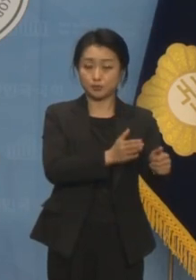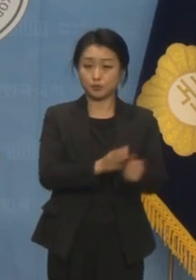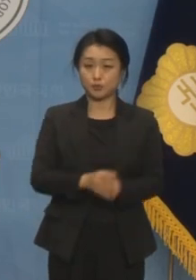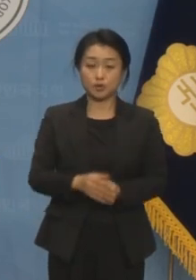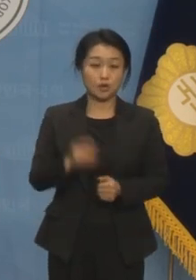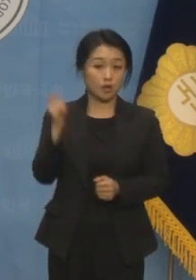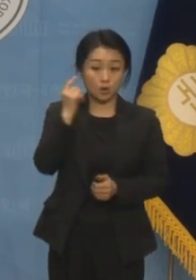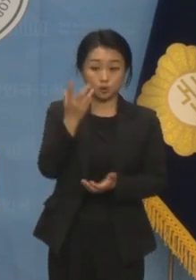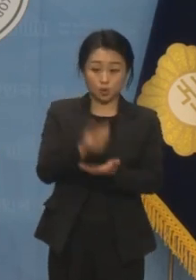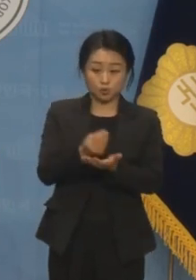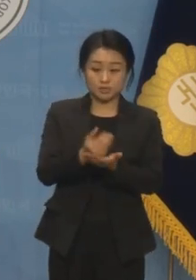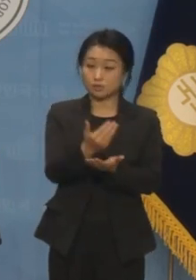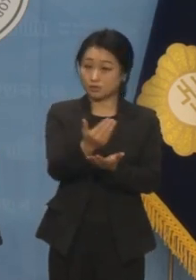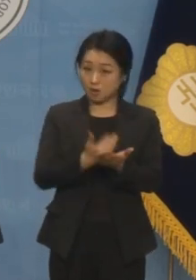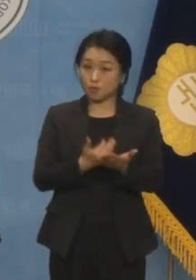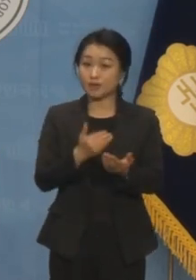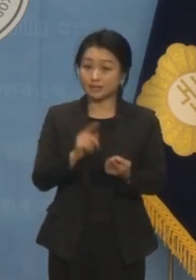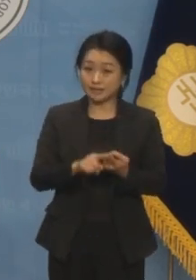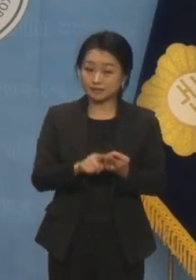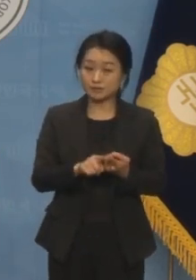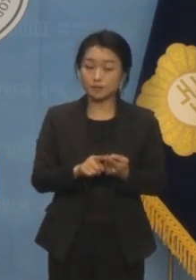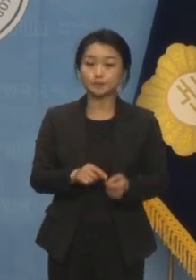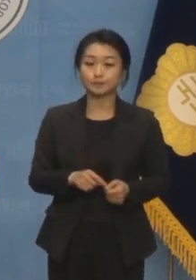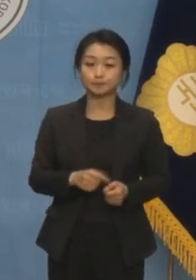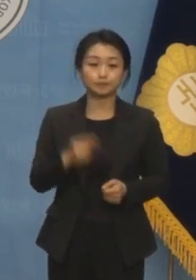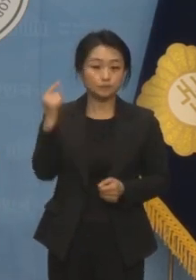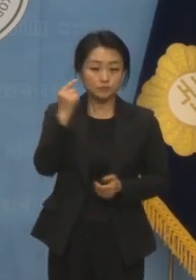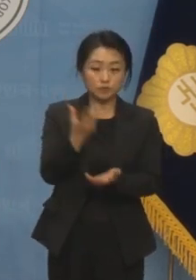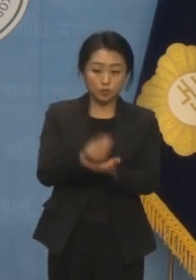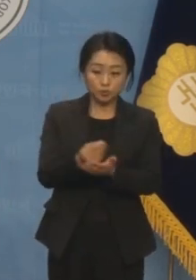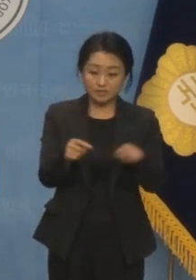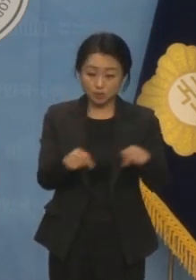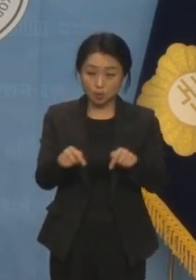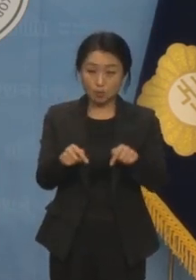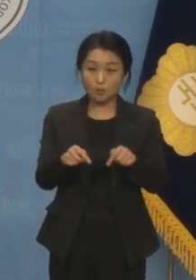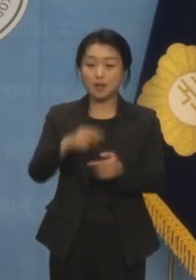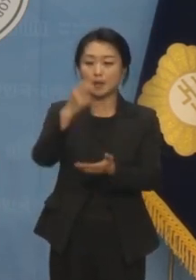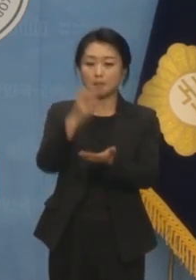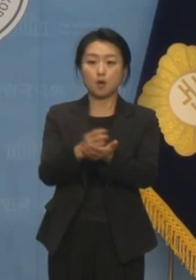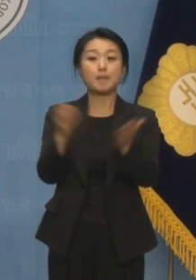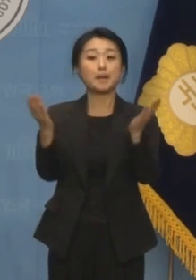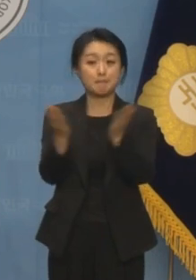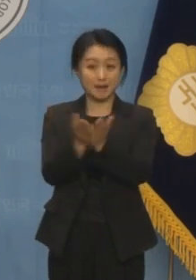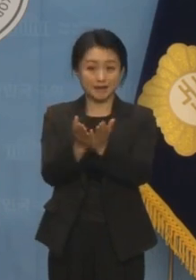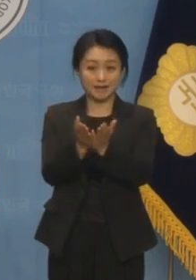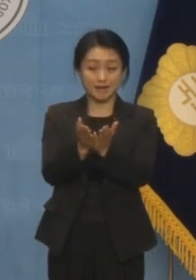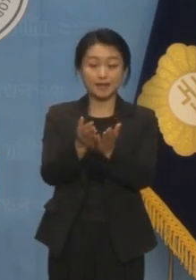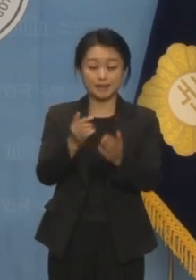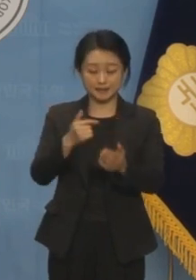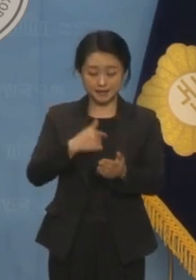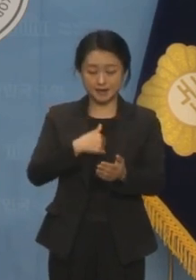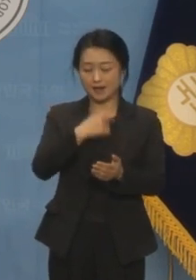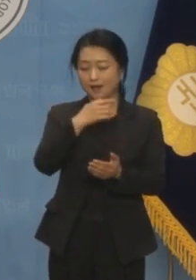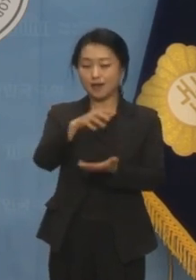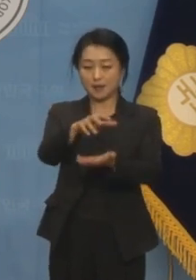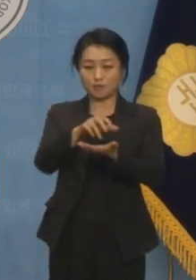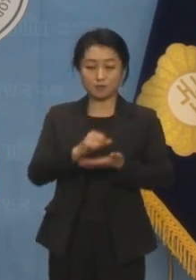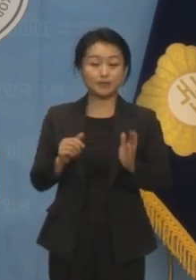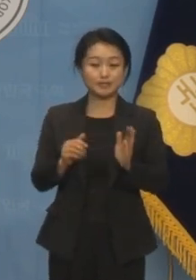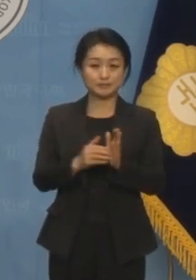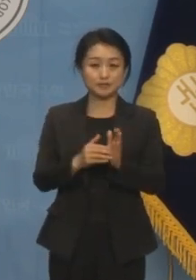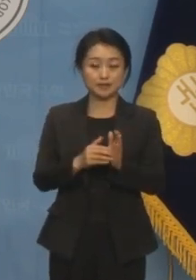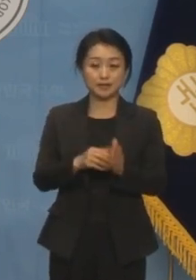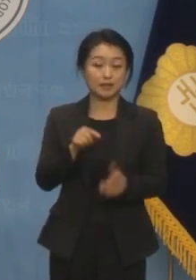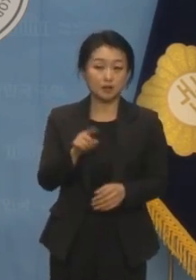대해서도 어제 제가 설명을 드렸지만 녹취록은 합법적인 경로를 통해 확보가 된 내용입니다. 이